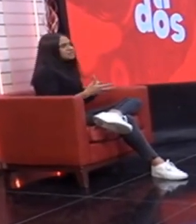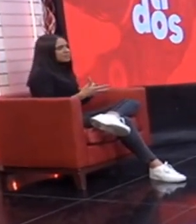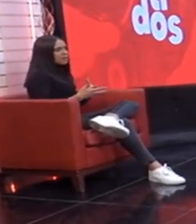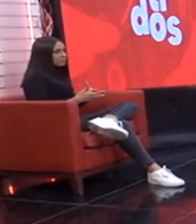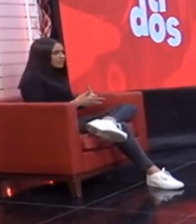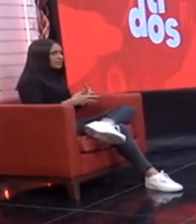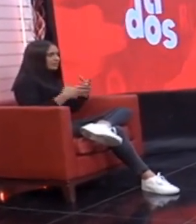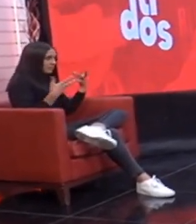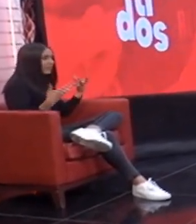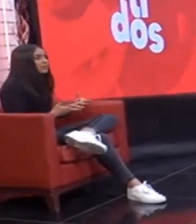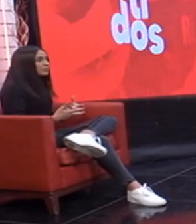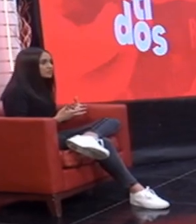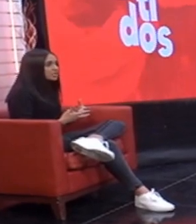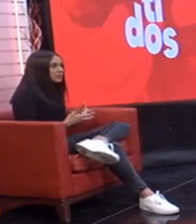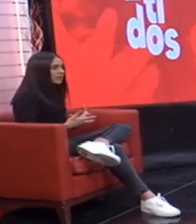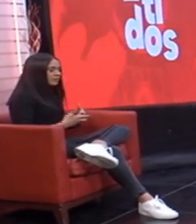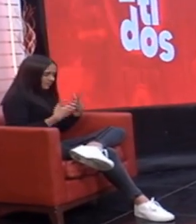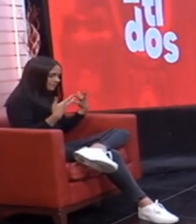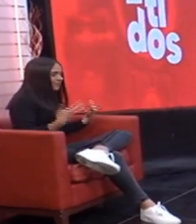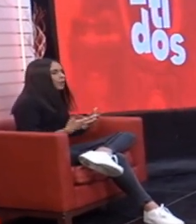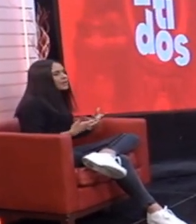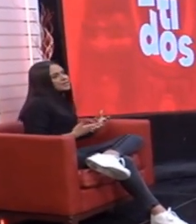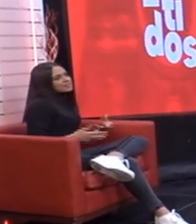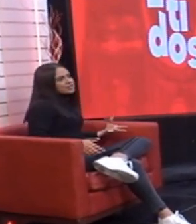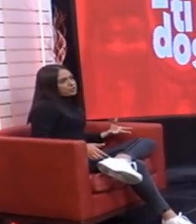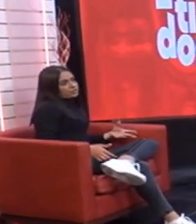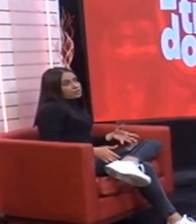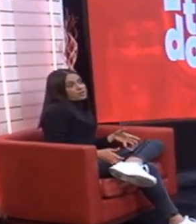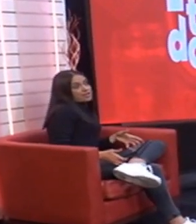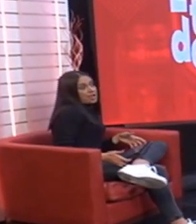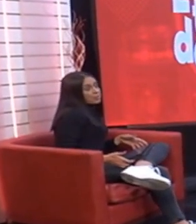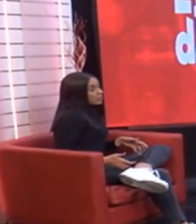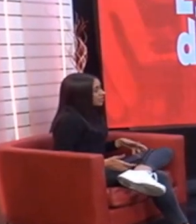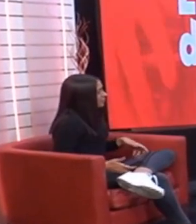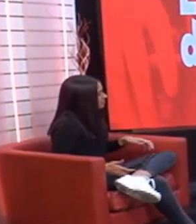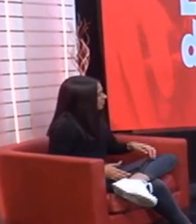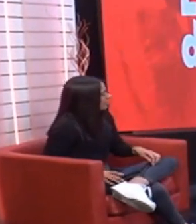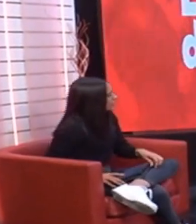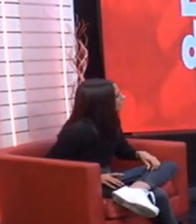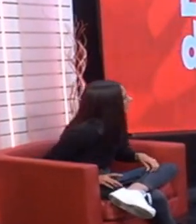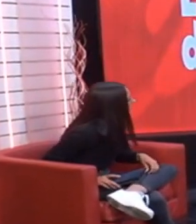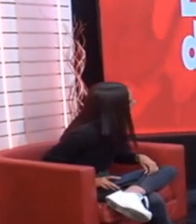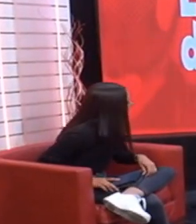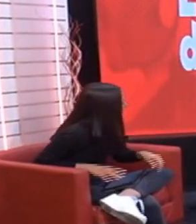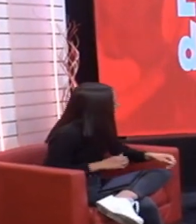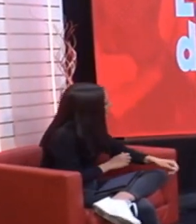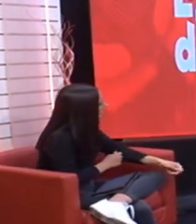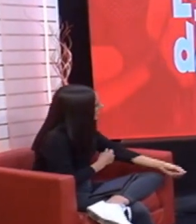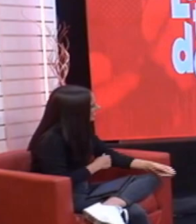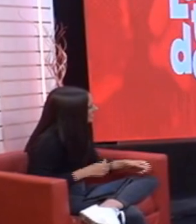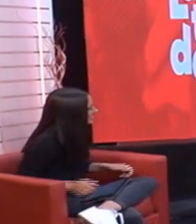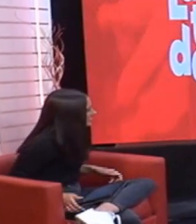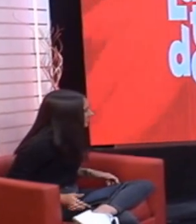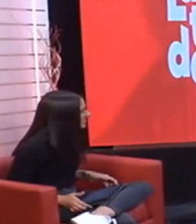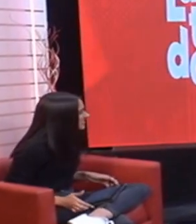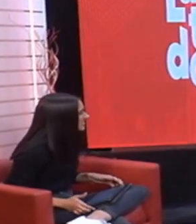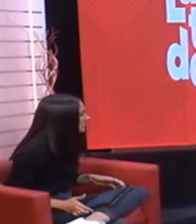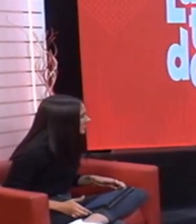unida, más inclusiva, que coopere entre todos y que nos haga mejores personas. ¿Cómo estás, Nani? Un gusto tenerte acá. Buenas noches, más bien gracias por la